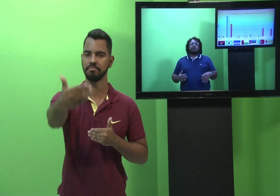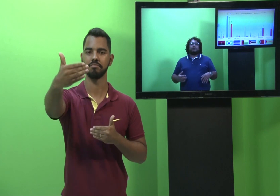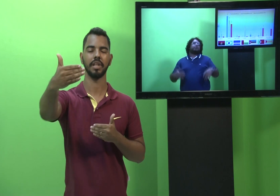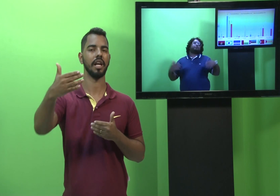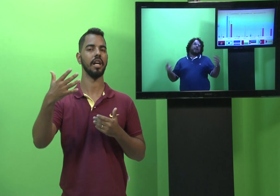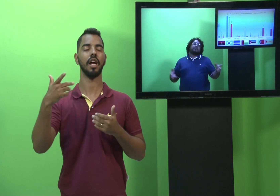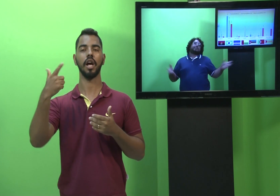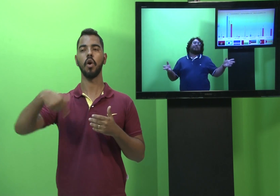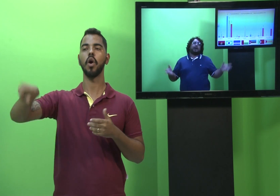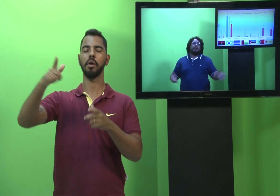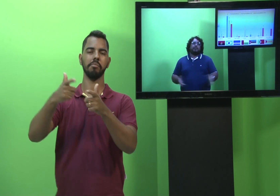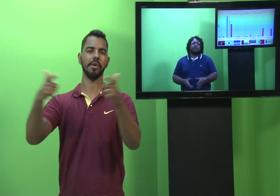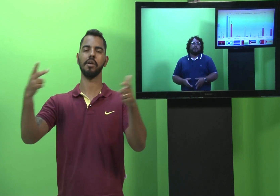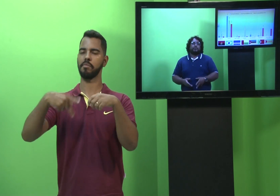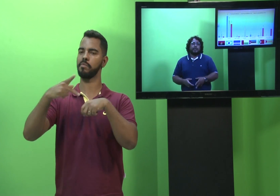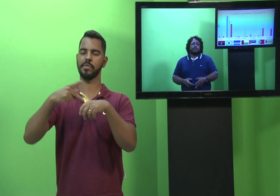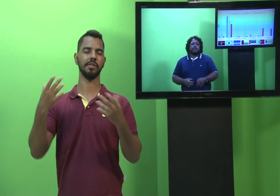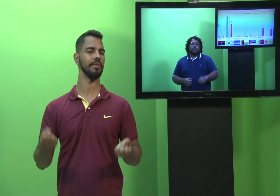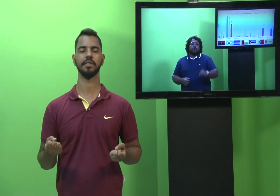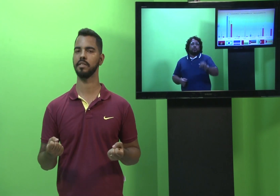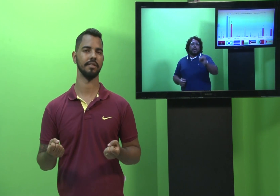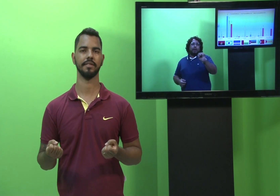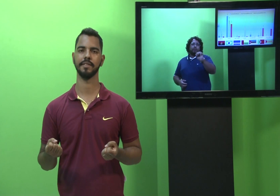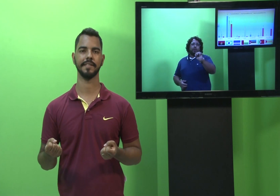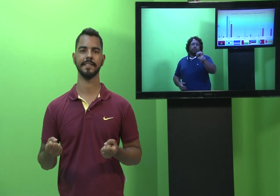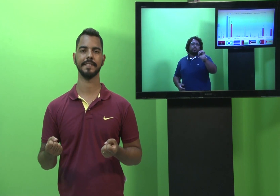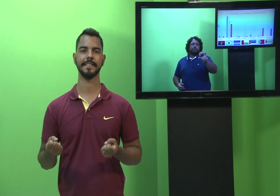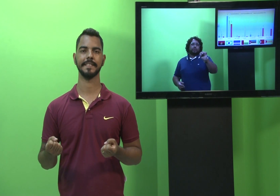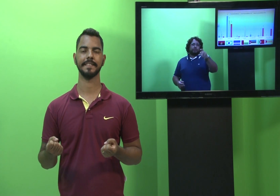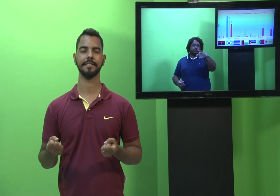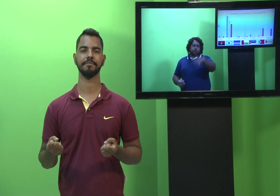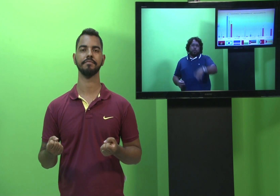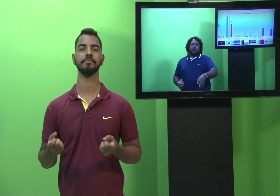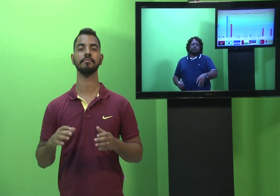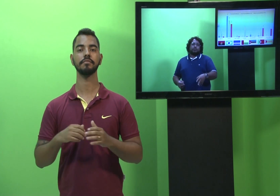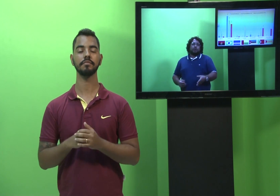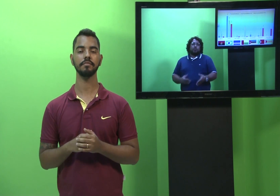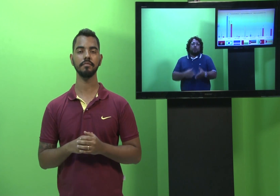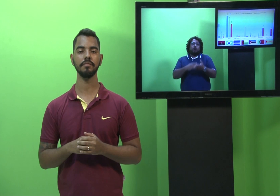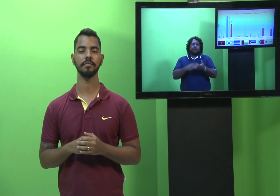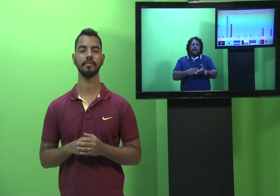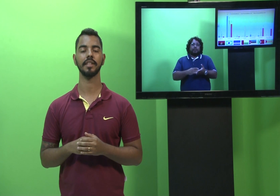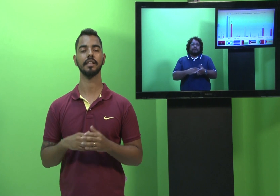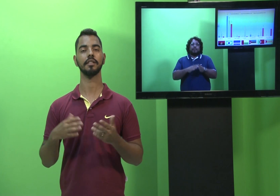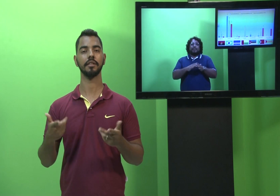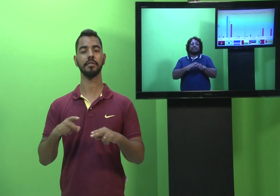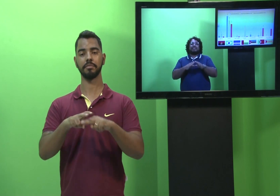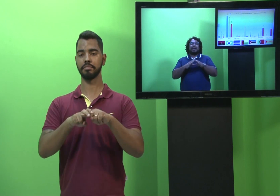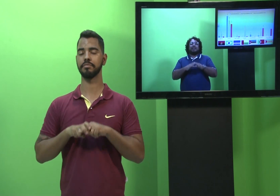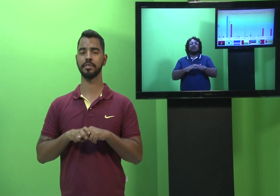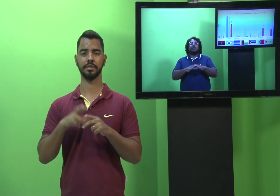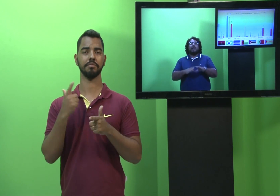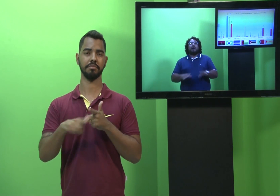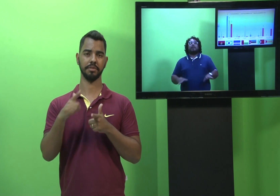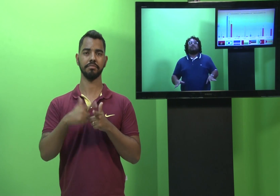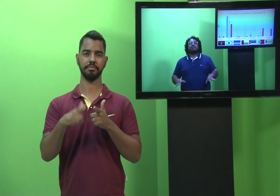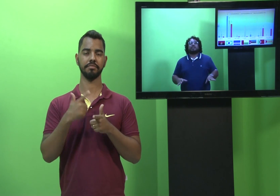que são os países que falam a língua portuguesa, numa reunião conjunta em 2004, concordaram que bastaria a